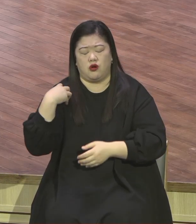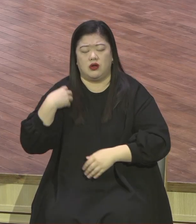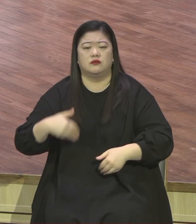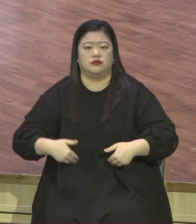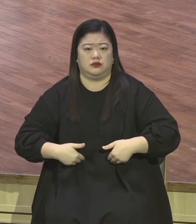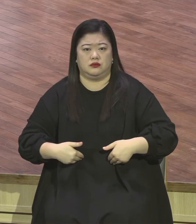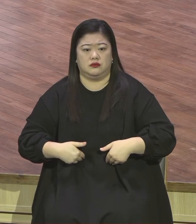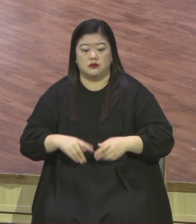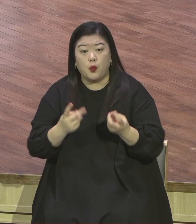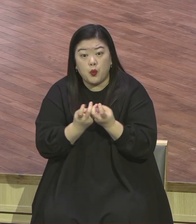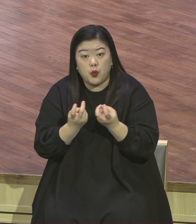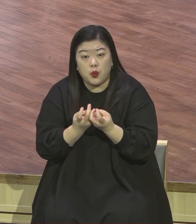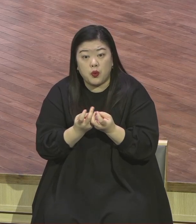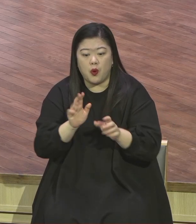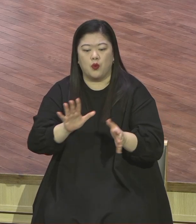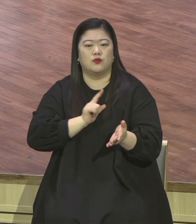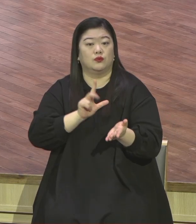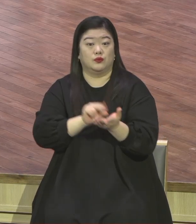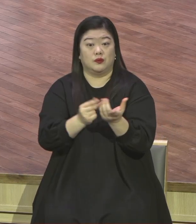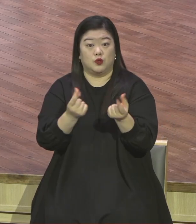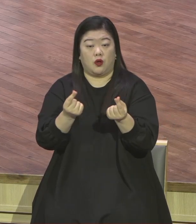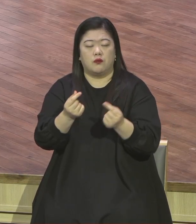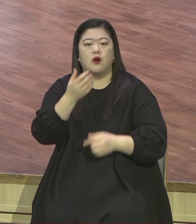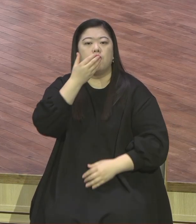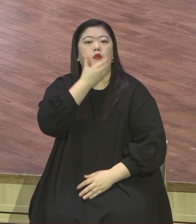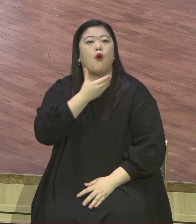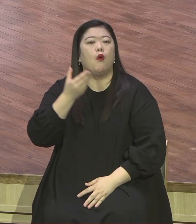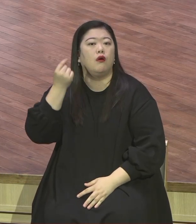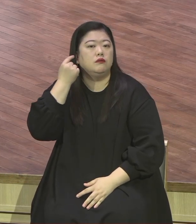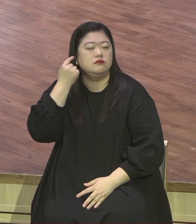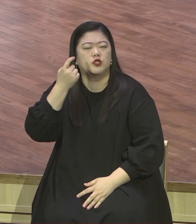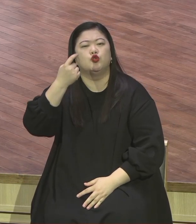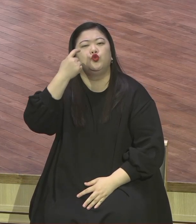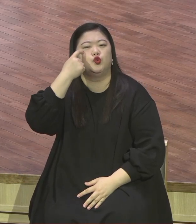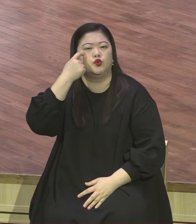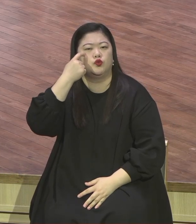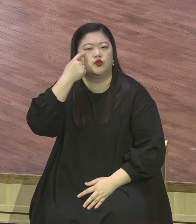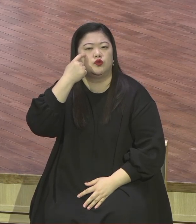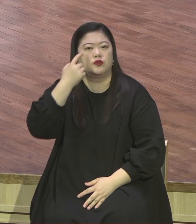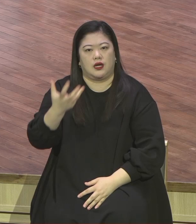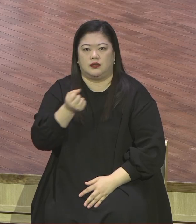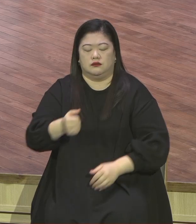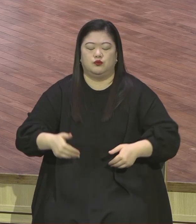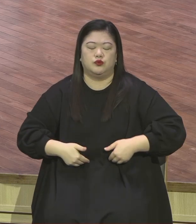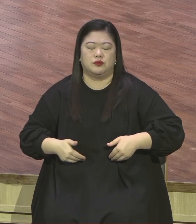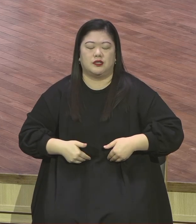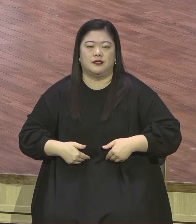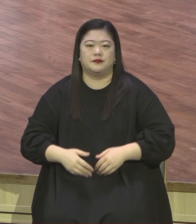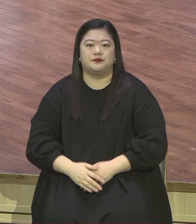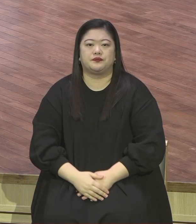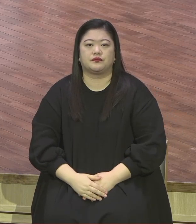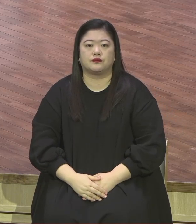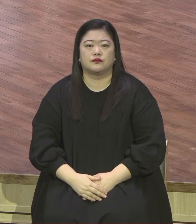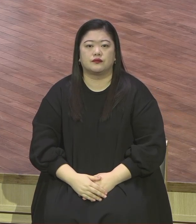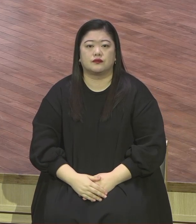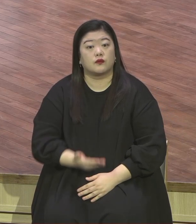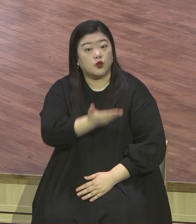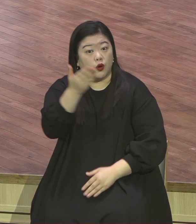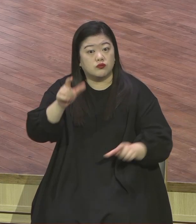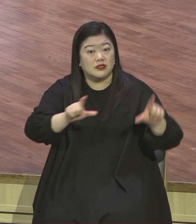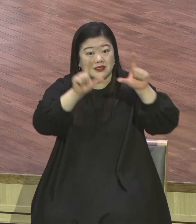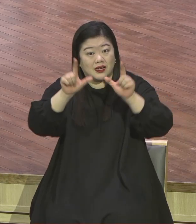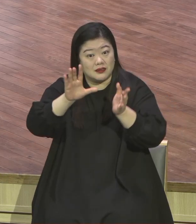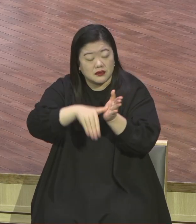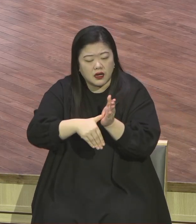복음의 눈 가져라 복음의 눈을 가져라 눈 우리가 살아가면서 어떤 시각